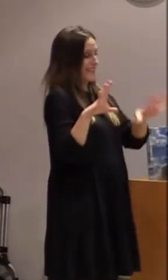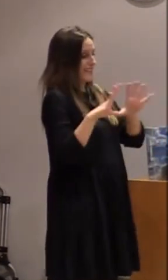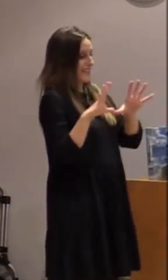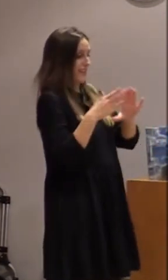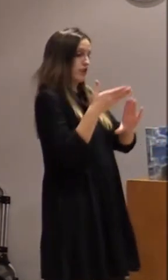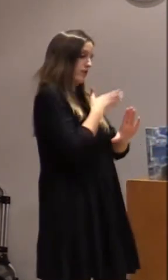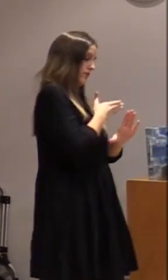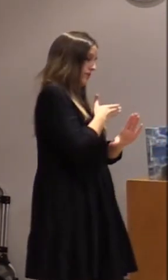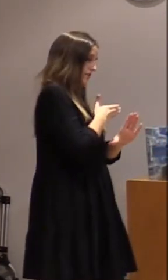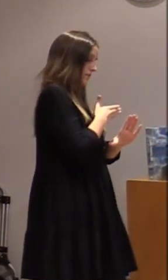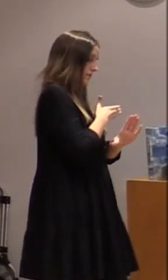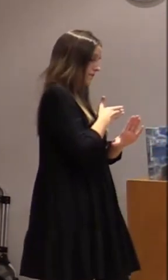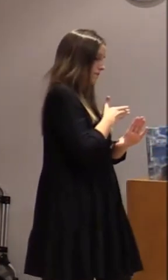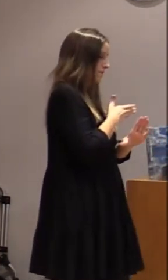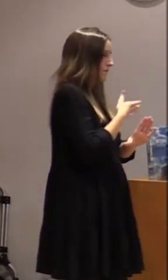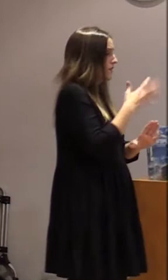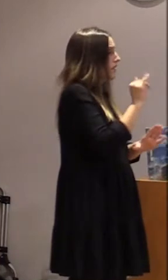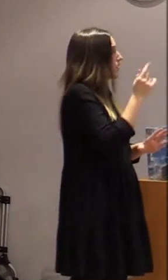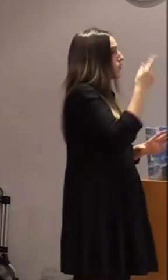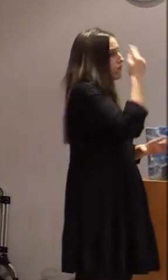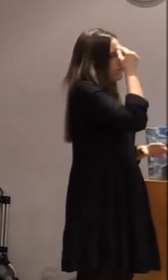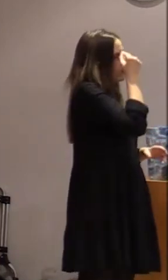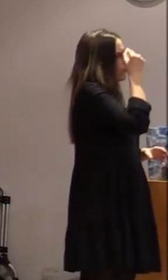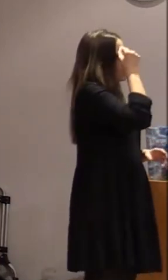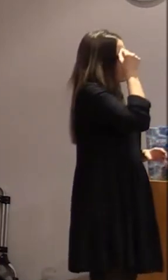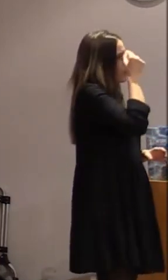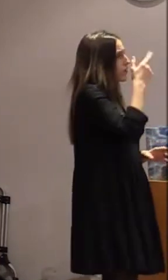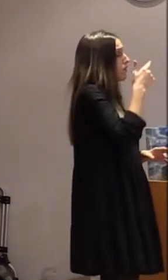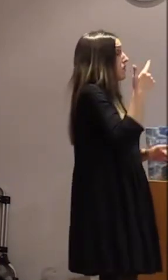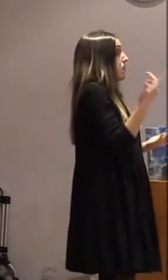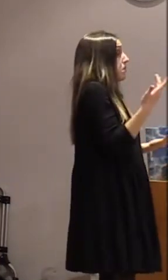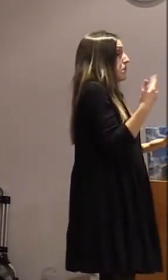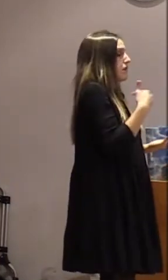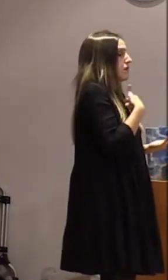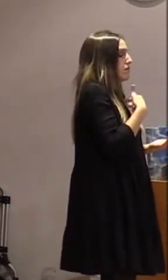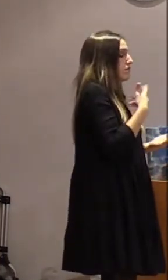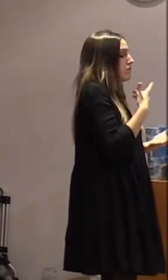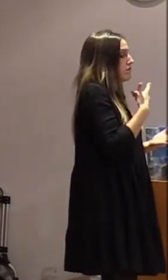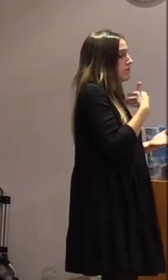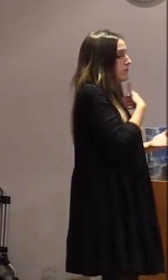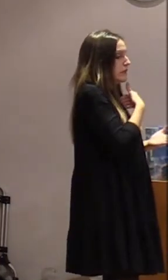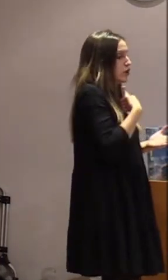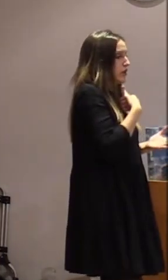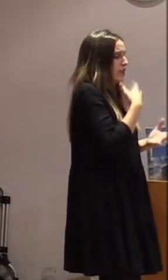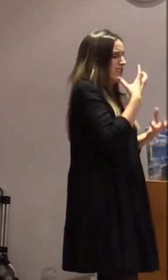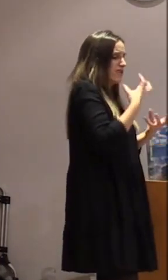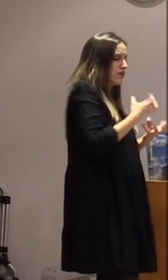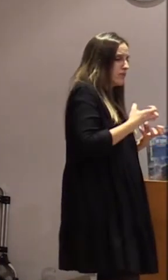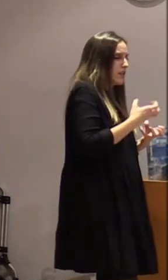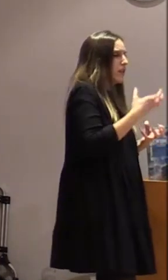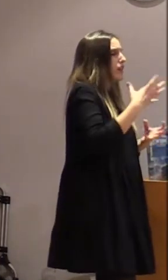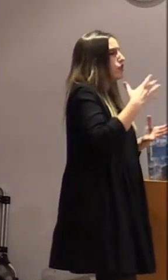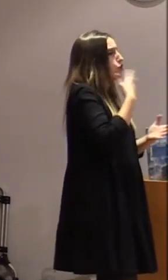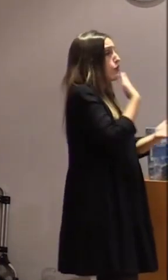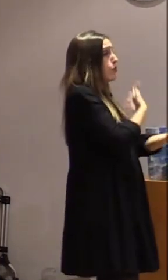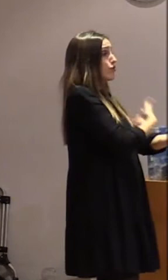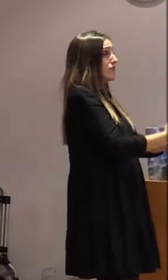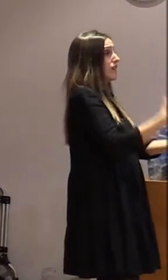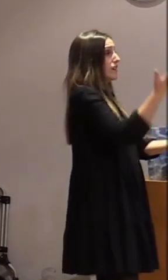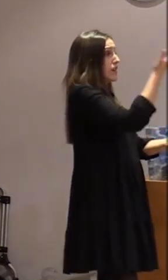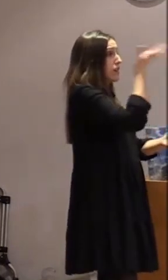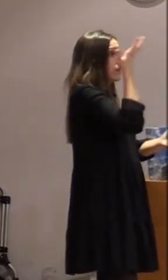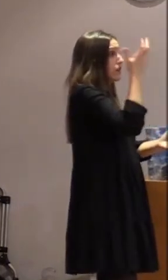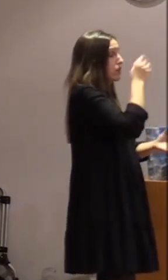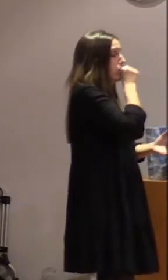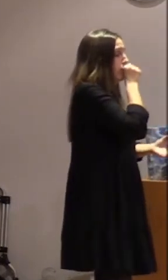decir, en 1883, tiene un recuerdo, aunque era un personaje atormentado, de sangre en el cielo y tal, y eso se interpretó